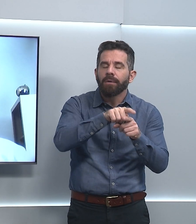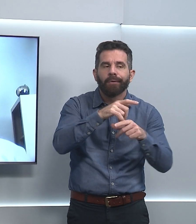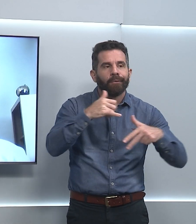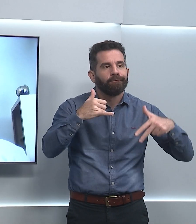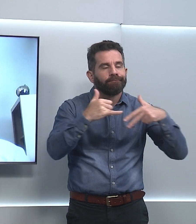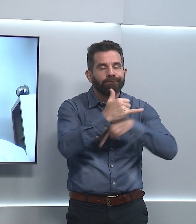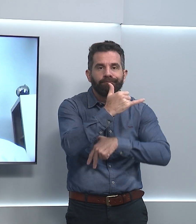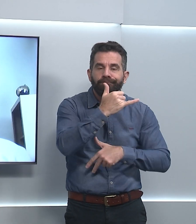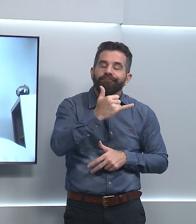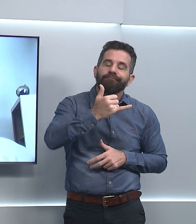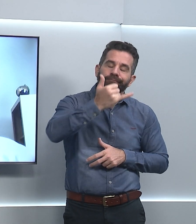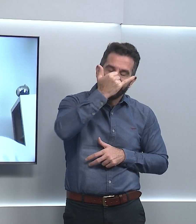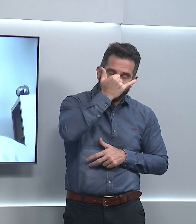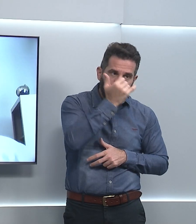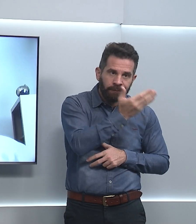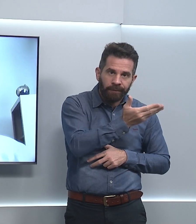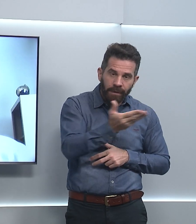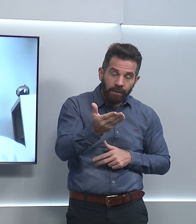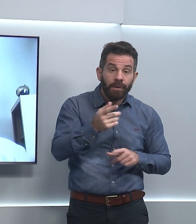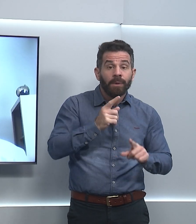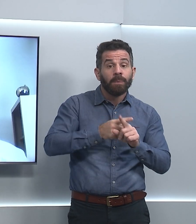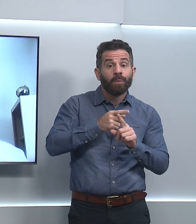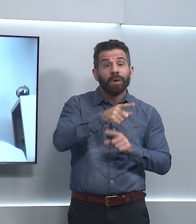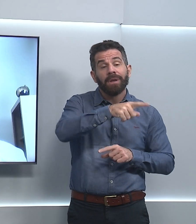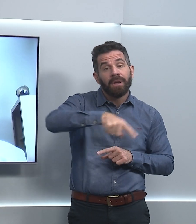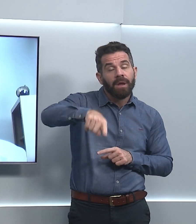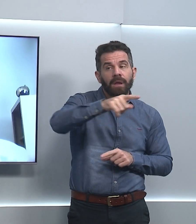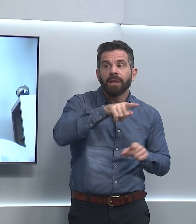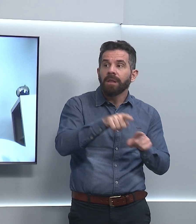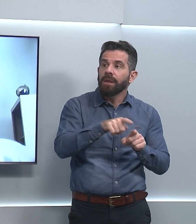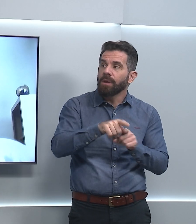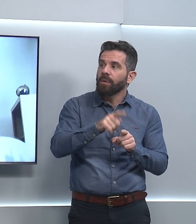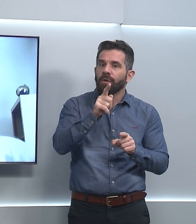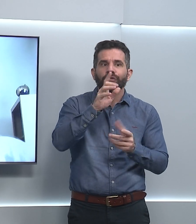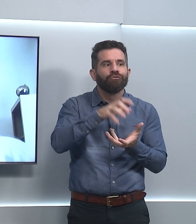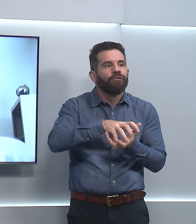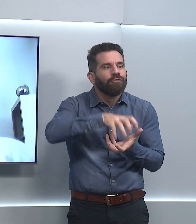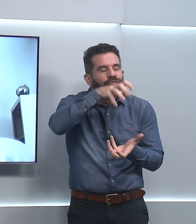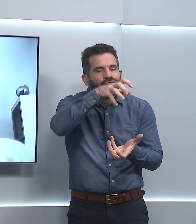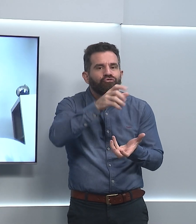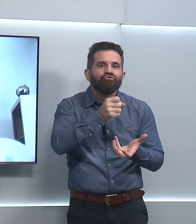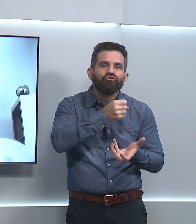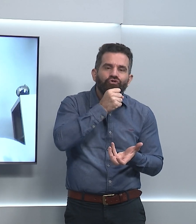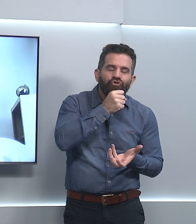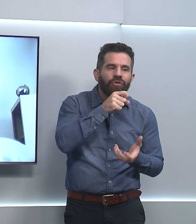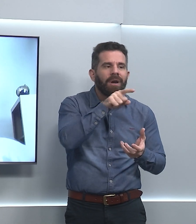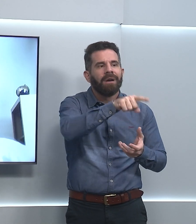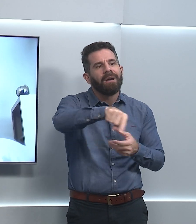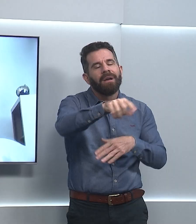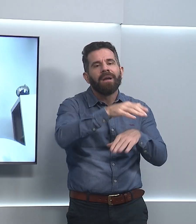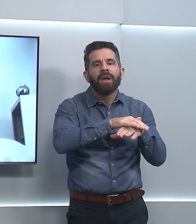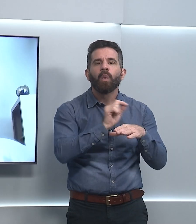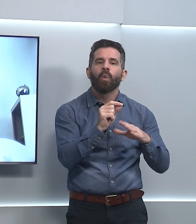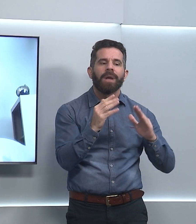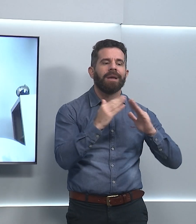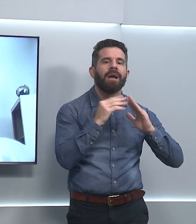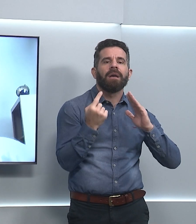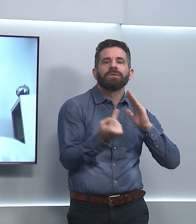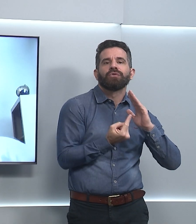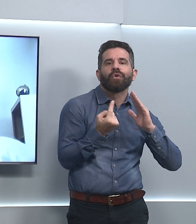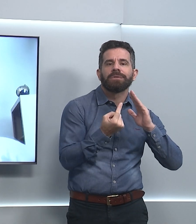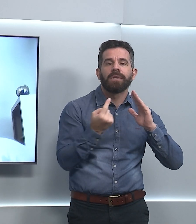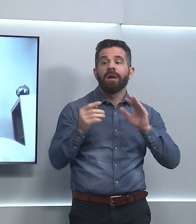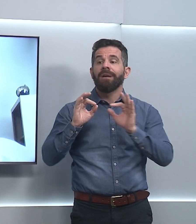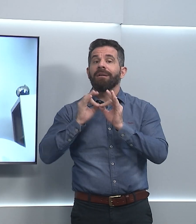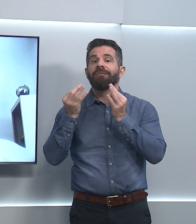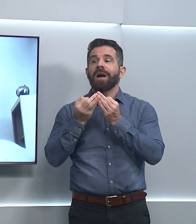eles estão numa fase da vida onde muitas vezes eles têm um isolamento social, um isolamento da